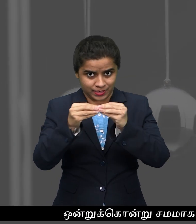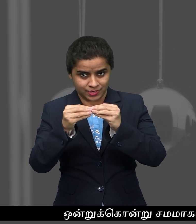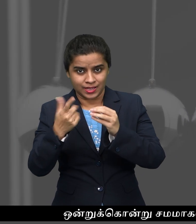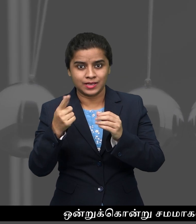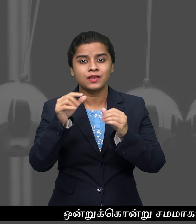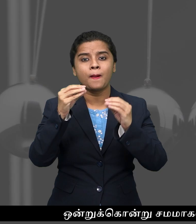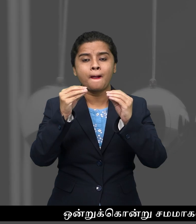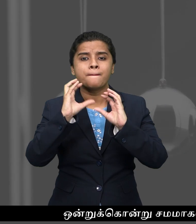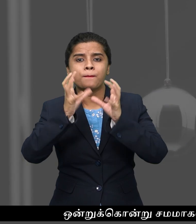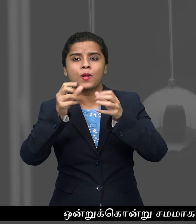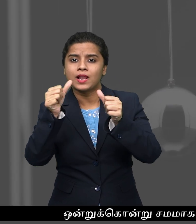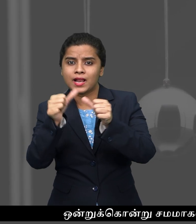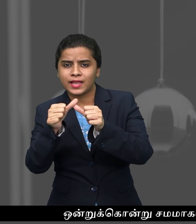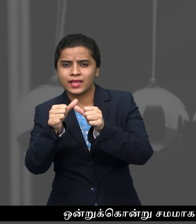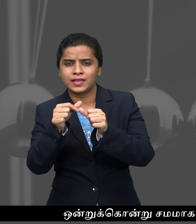எதிரெதிராகவும் இருக்க வேண்டும்.